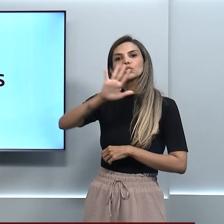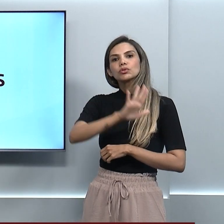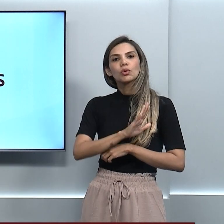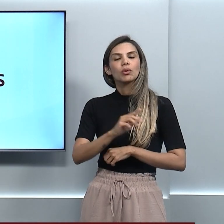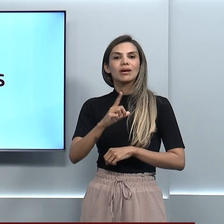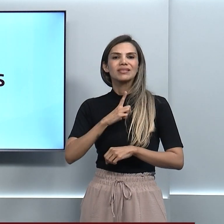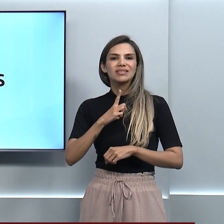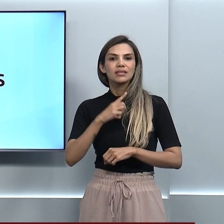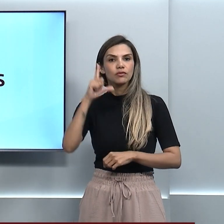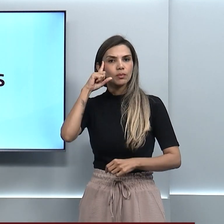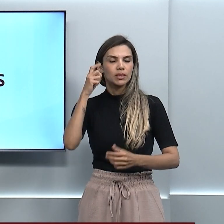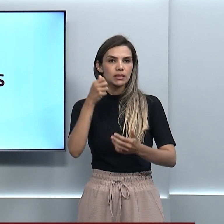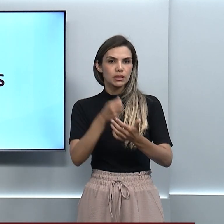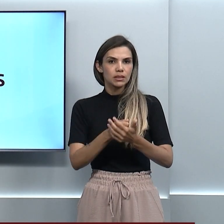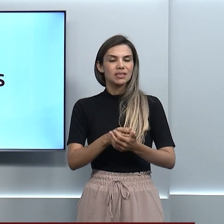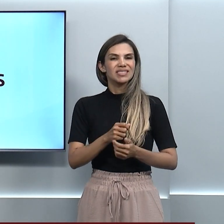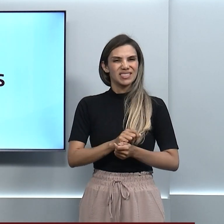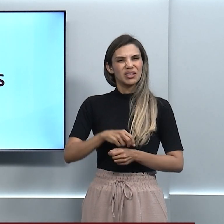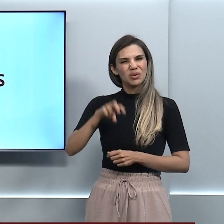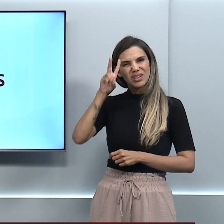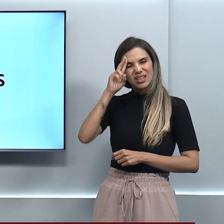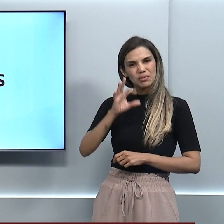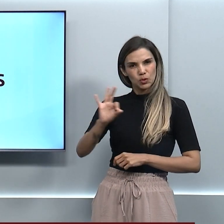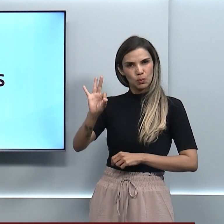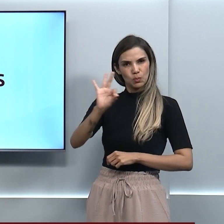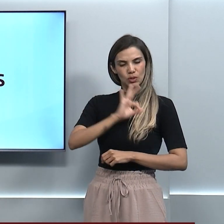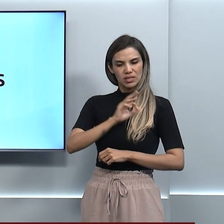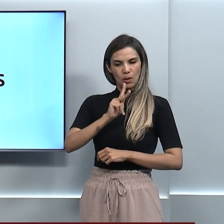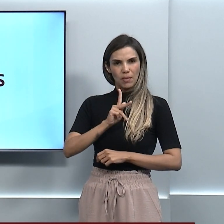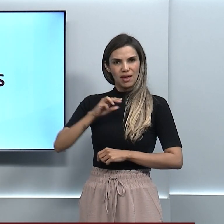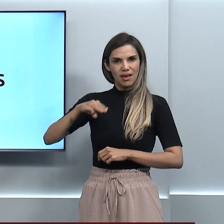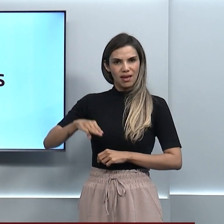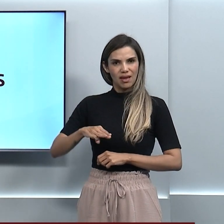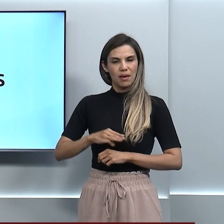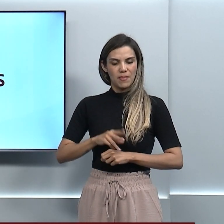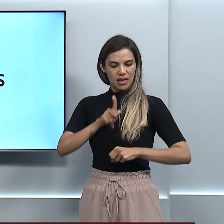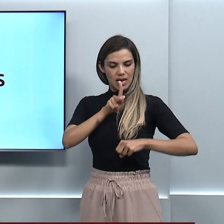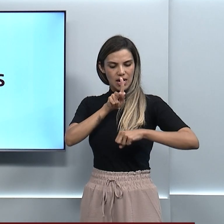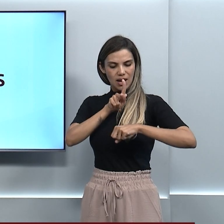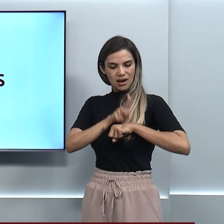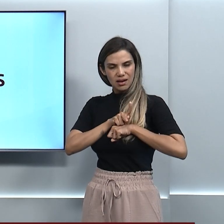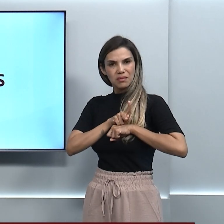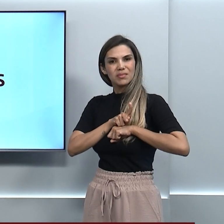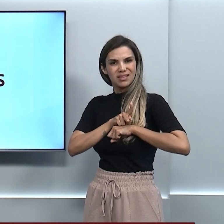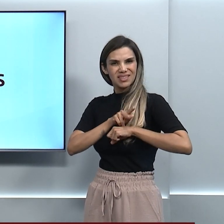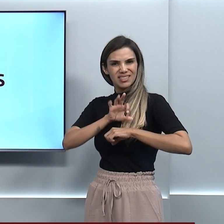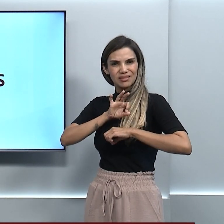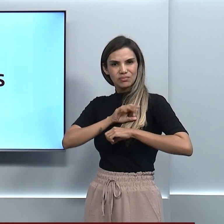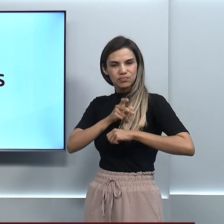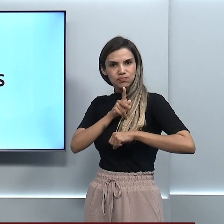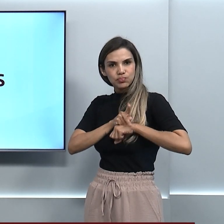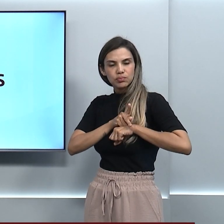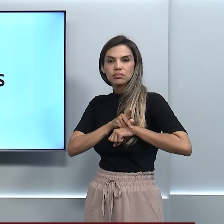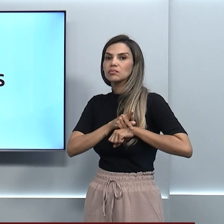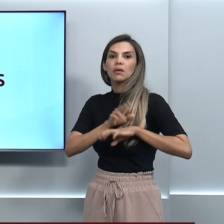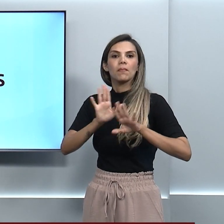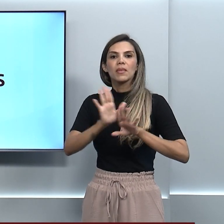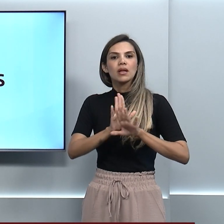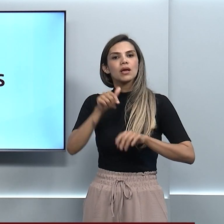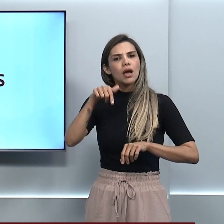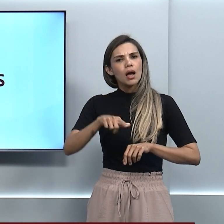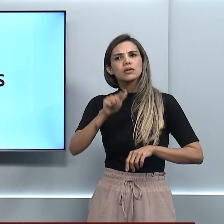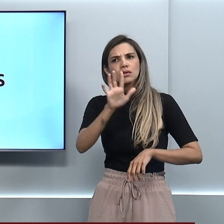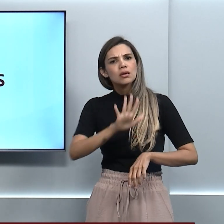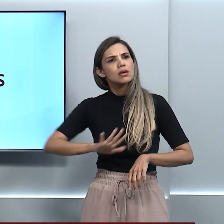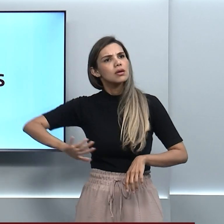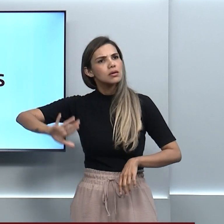colocar câmeras nas fardas dos policiais militares de Anápolis. A Justiça argumentou que o estado de Goiás tem conseguido reduzir